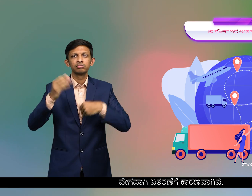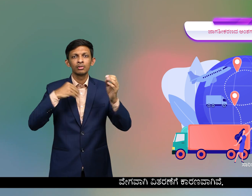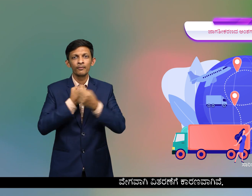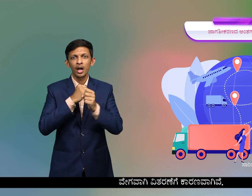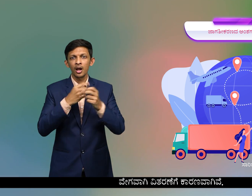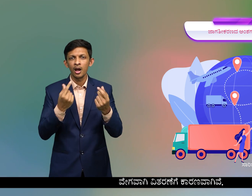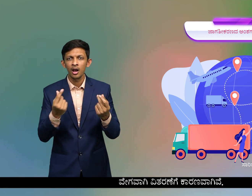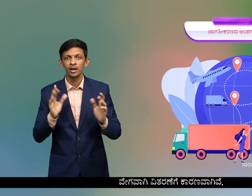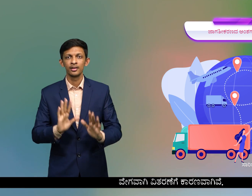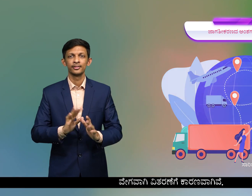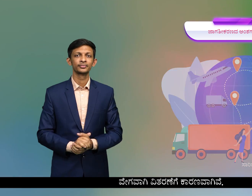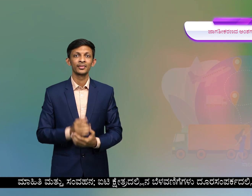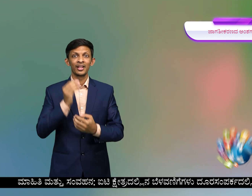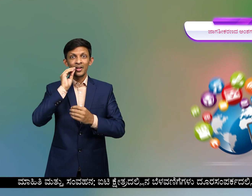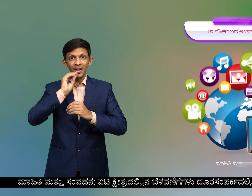ಕಾರಣವಾಗಿವೆ.